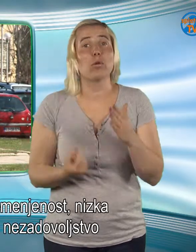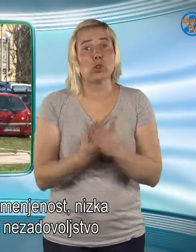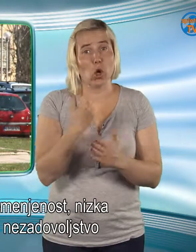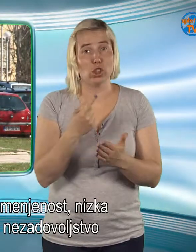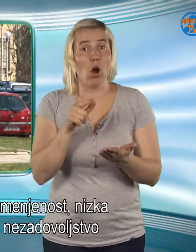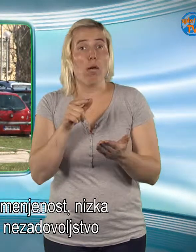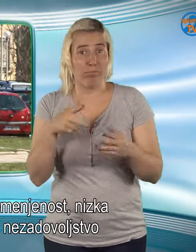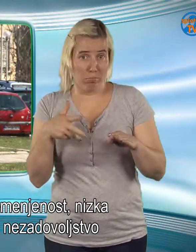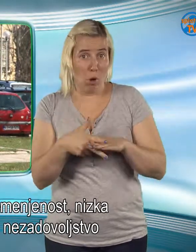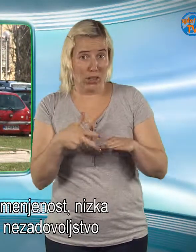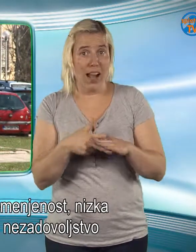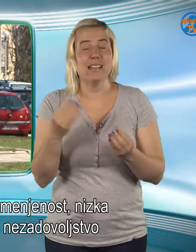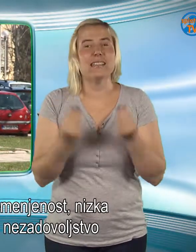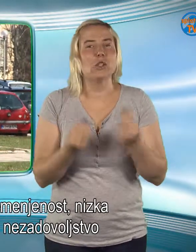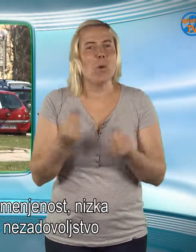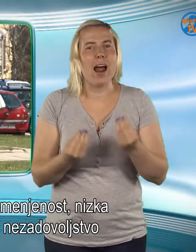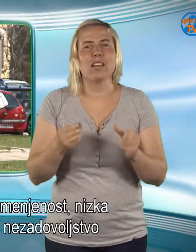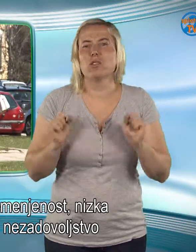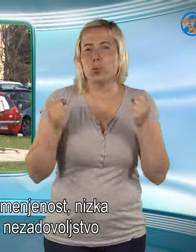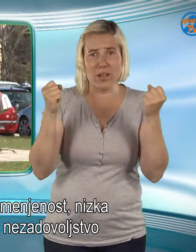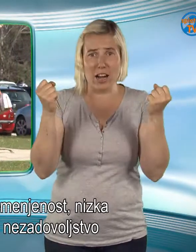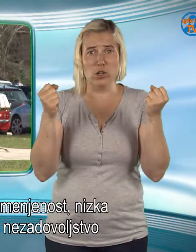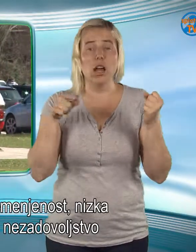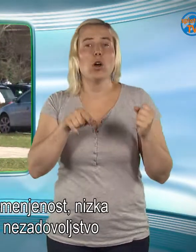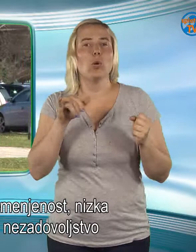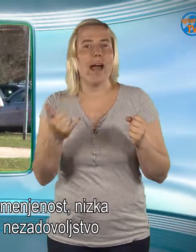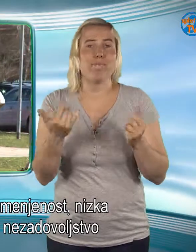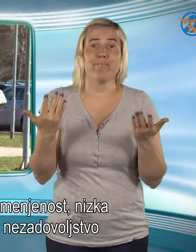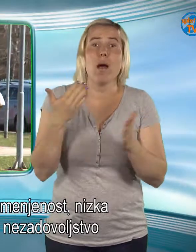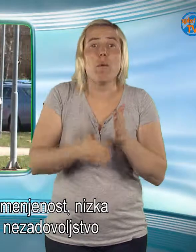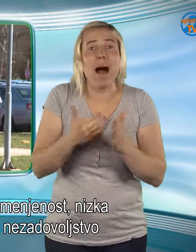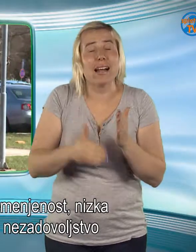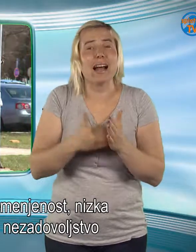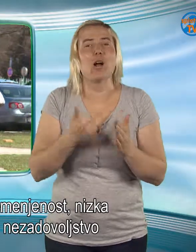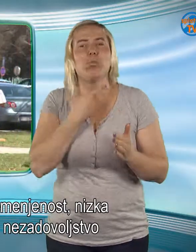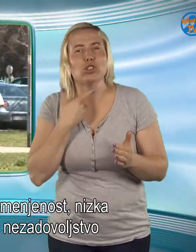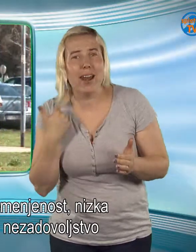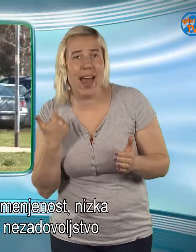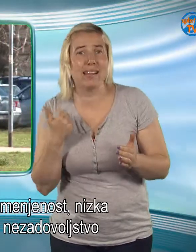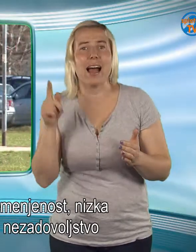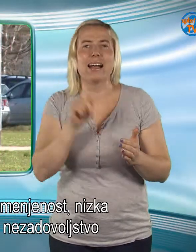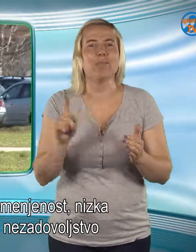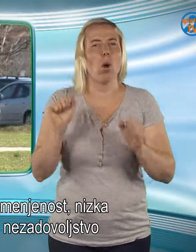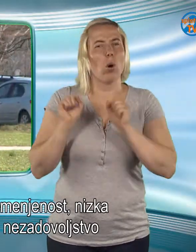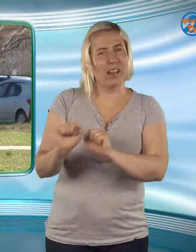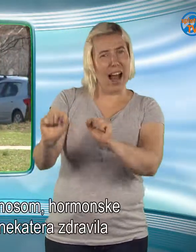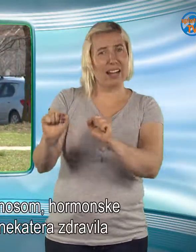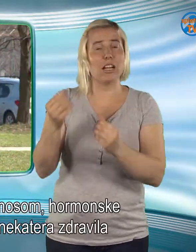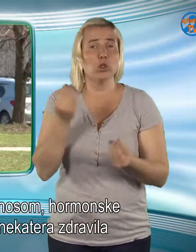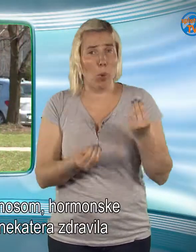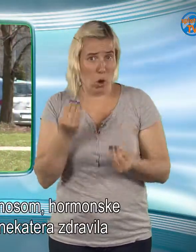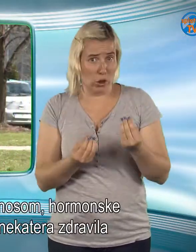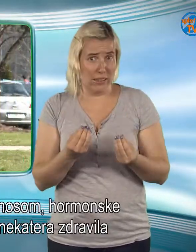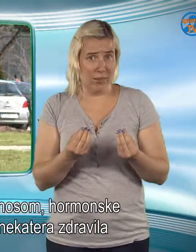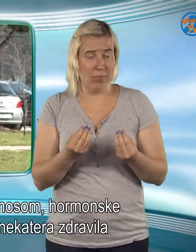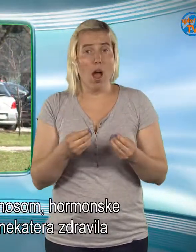Depresija, obremenjenost, nizka samopodoba, nezadovoljstvo s partnerskim odnosom, hormonske spremembe